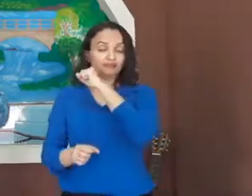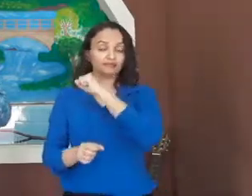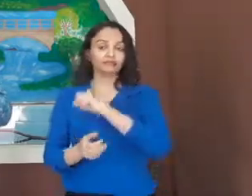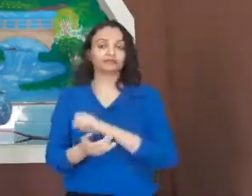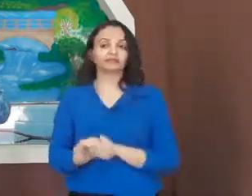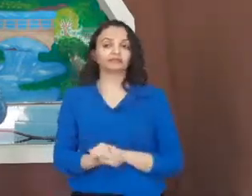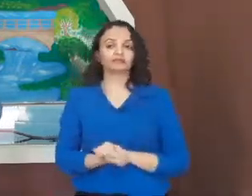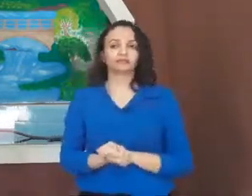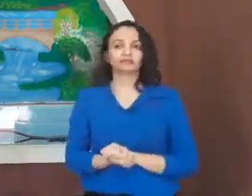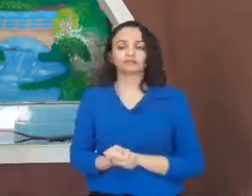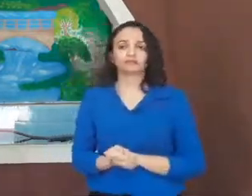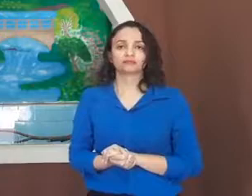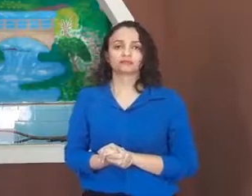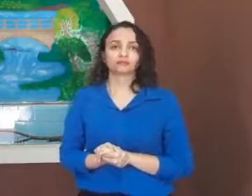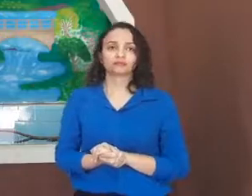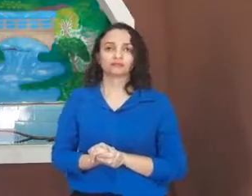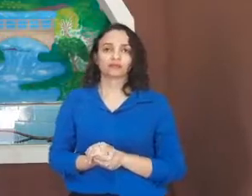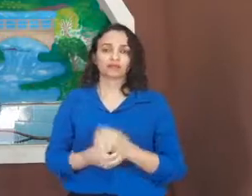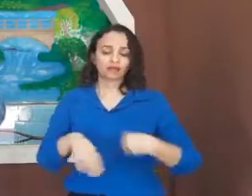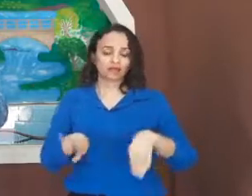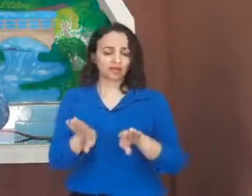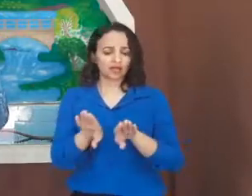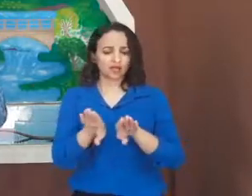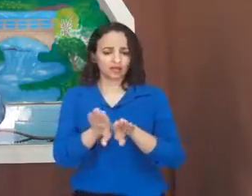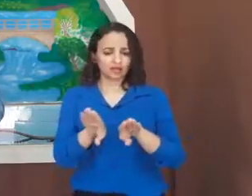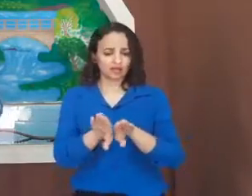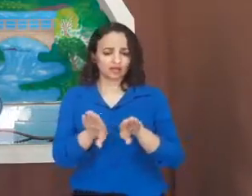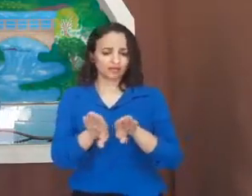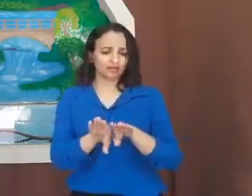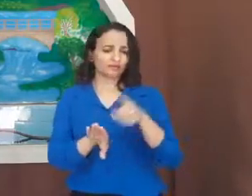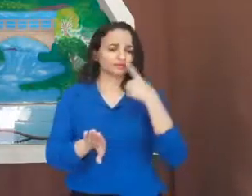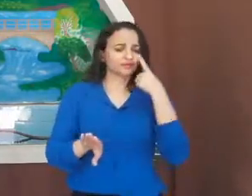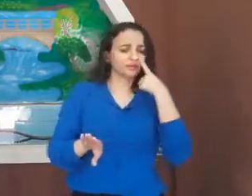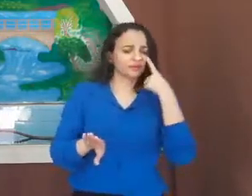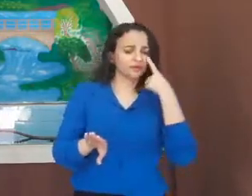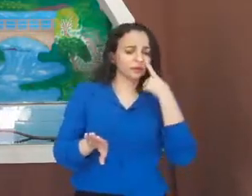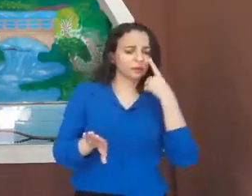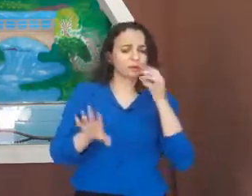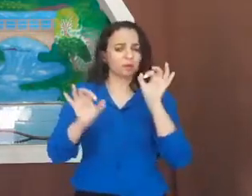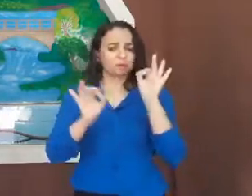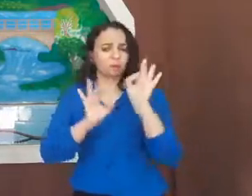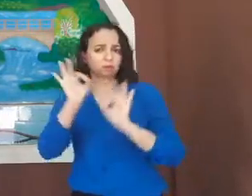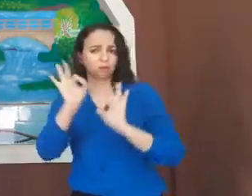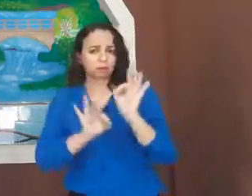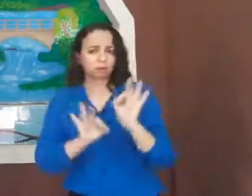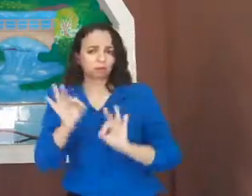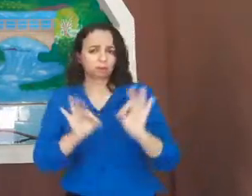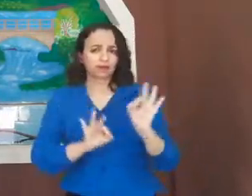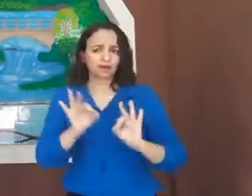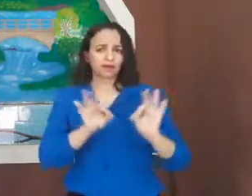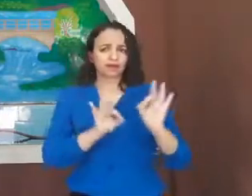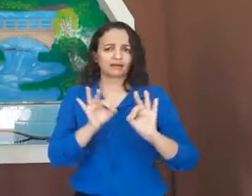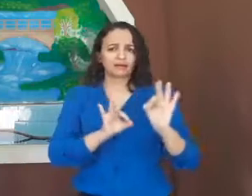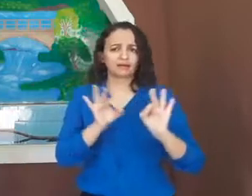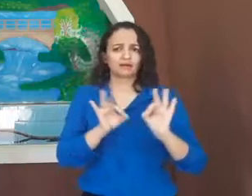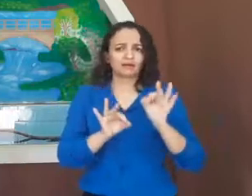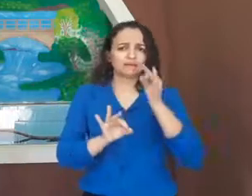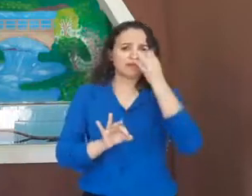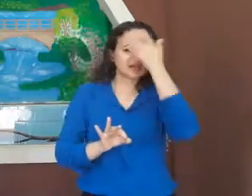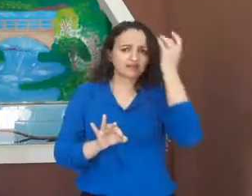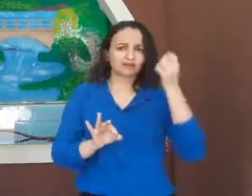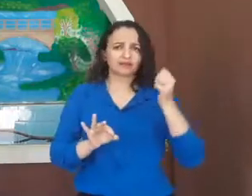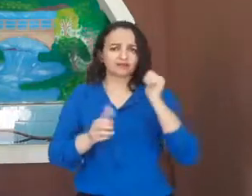Quando nós vemos os planejamentos de preparação de algum